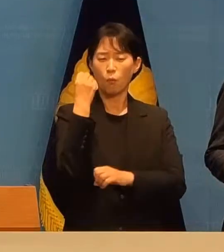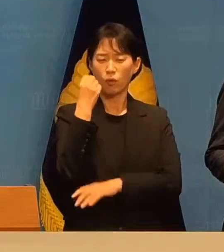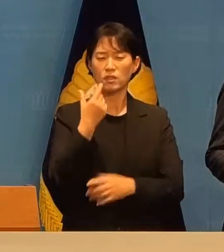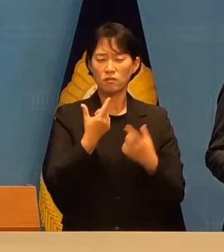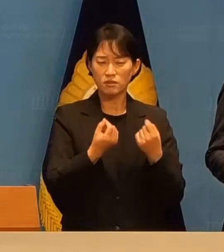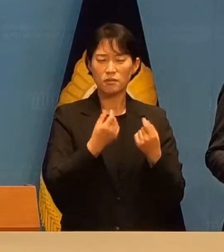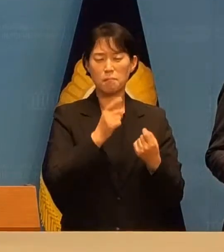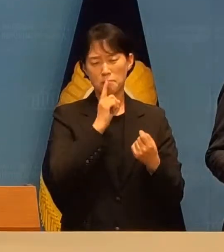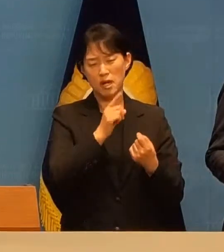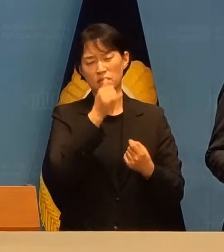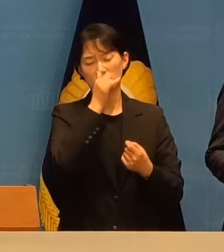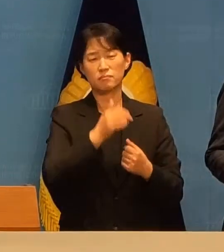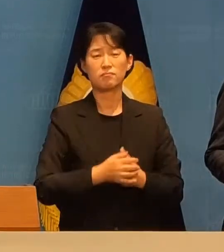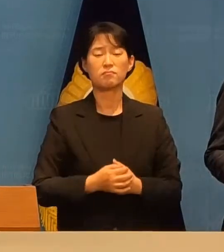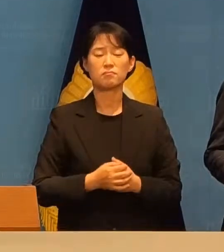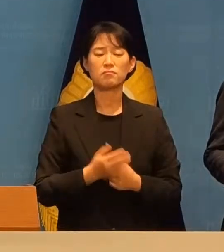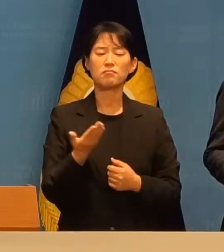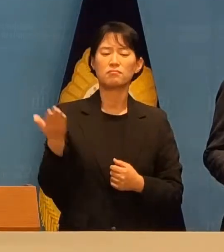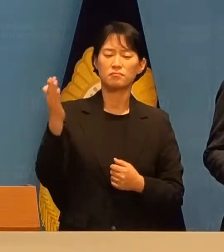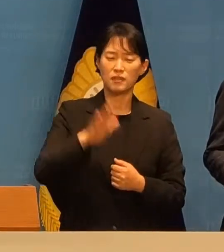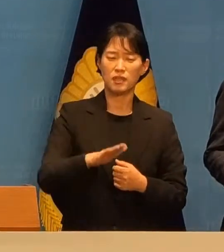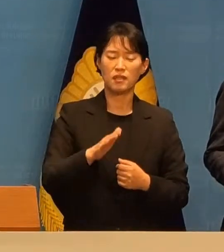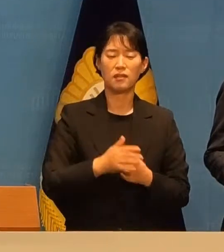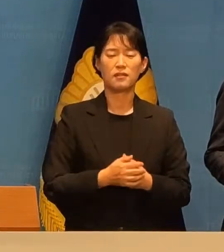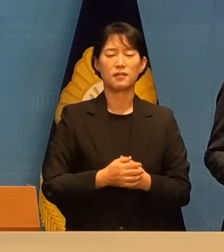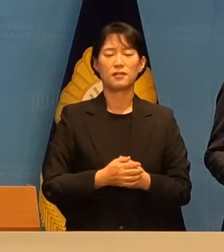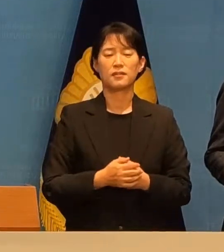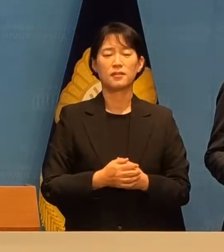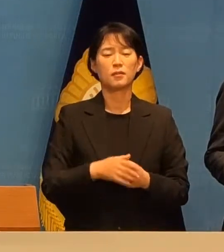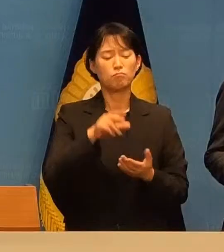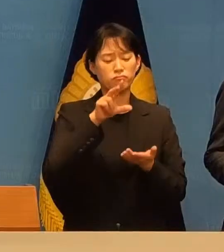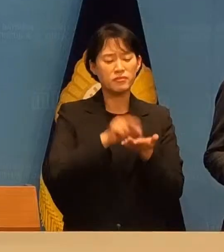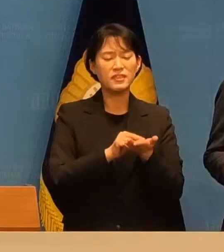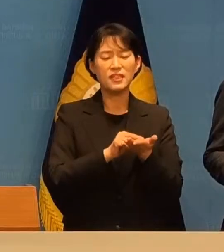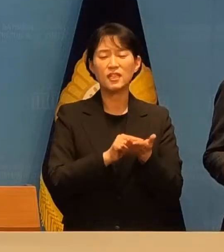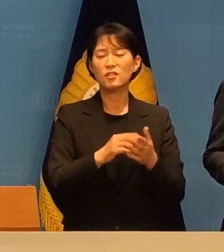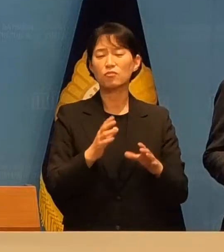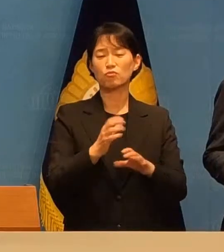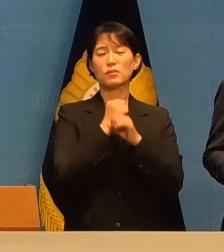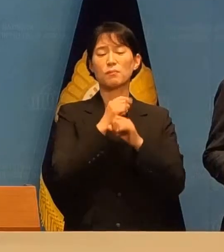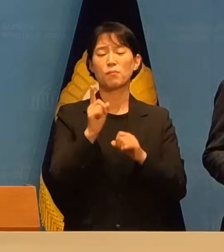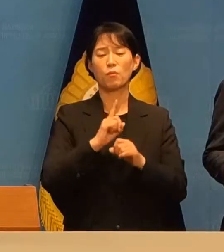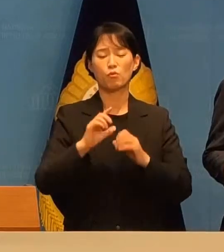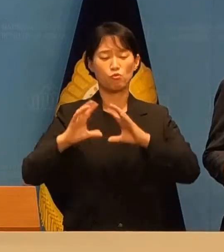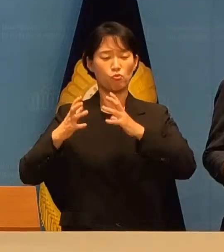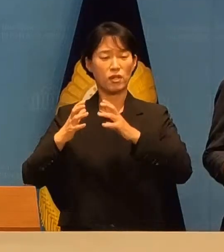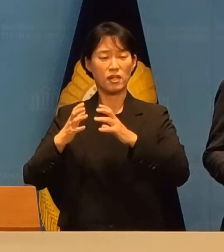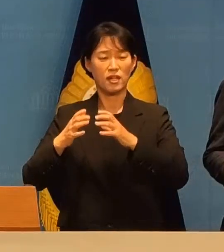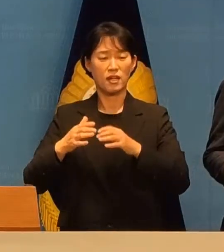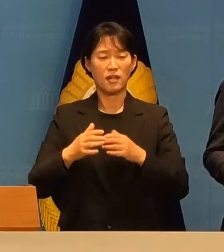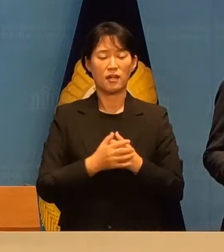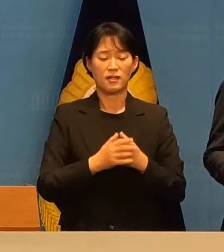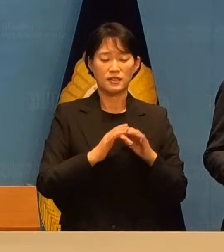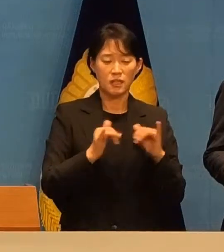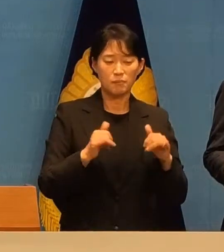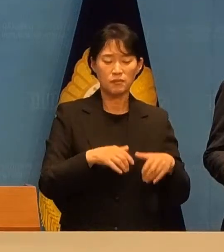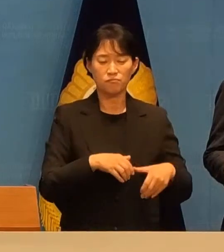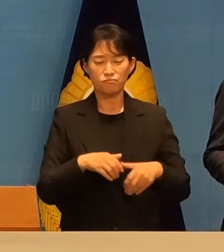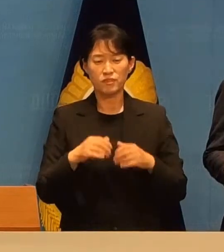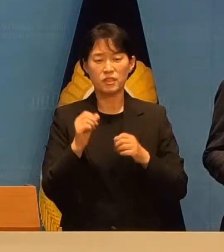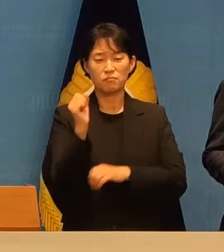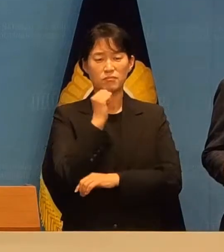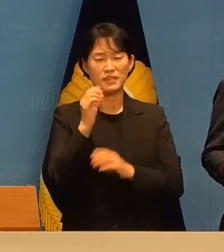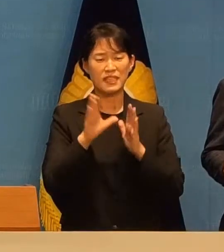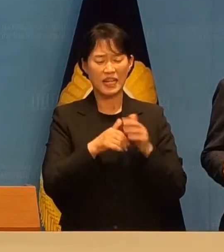것처럼 말해집니다. 그러나 깊이 들여다보면 문제의 핵심은 이것입니다. 국가의 중립이 흔들릴 때 갈등이